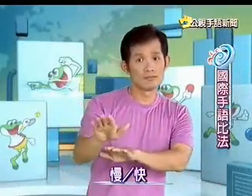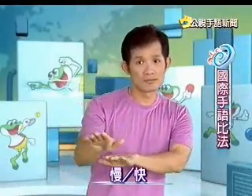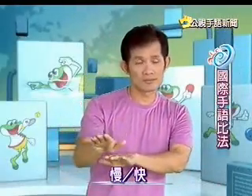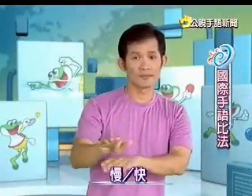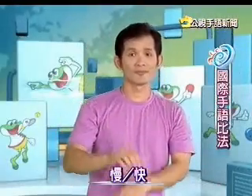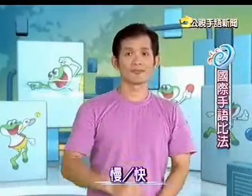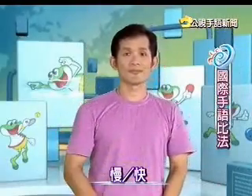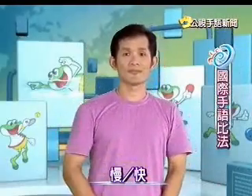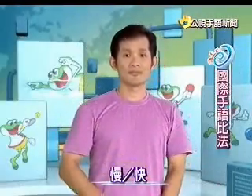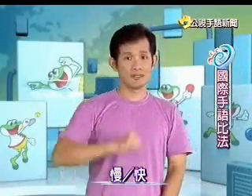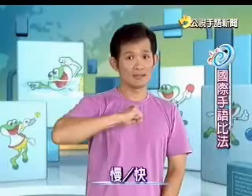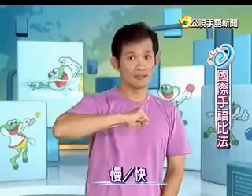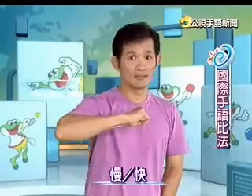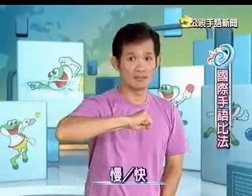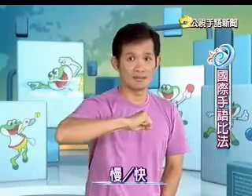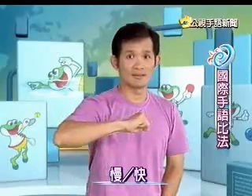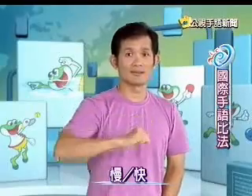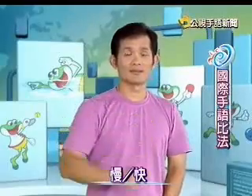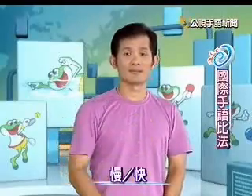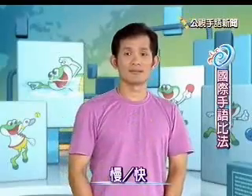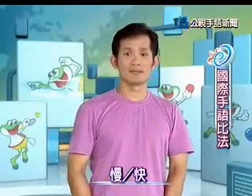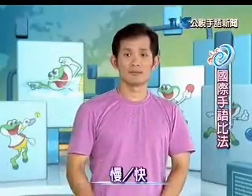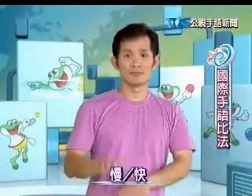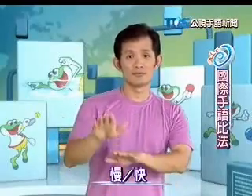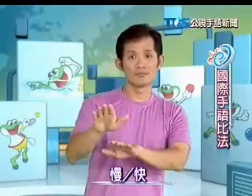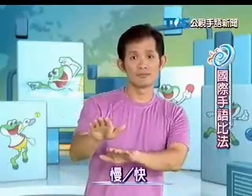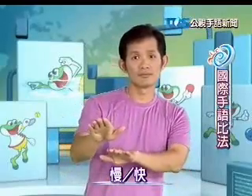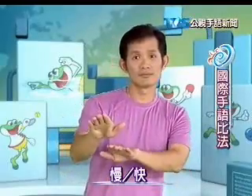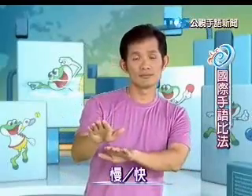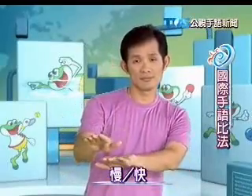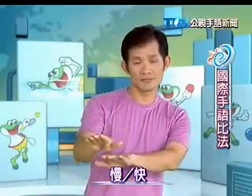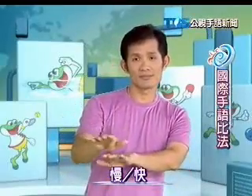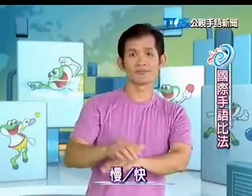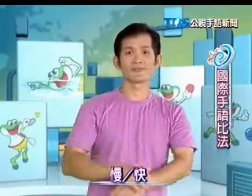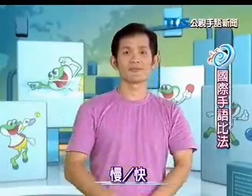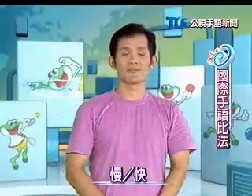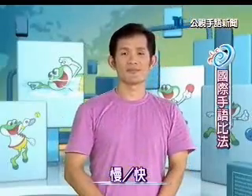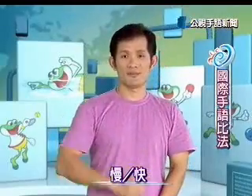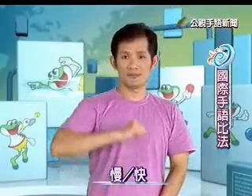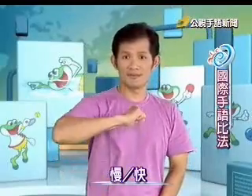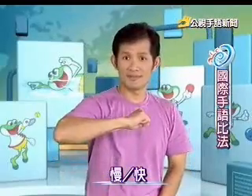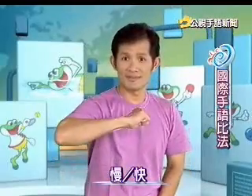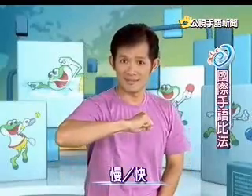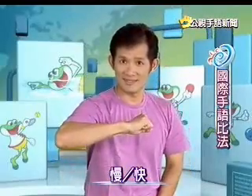慢快，慢快。